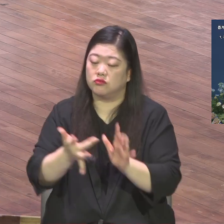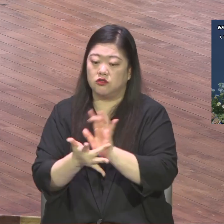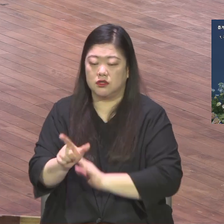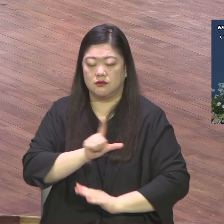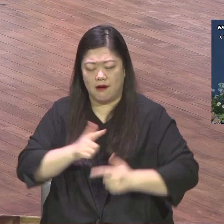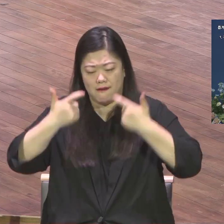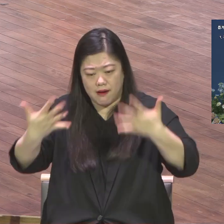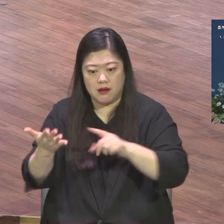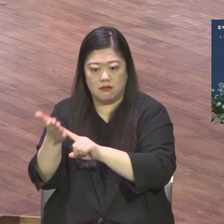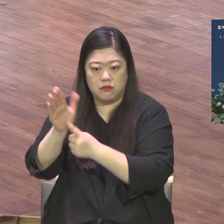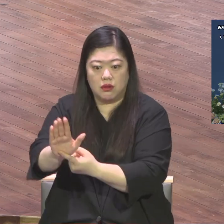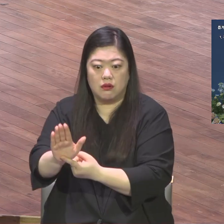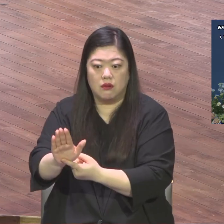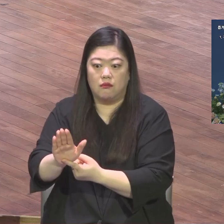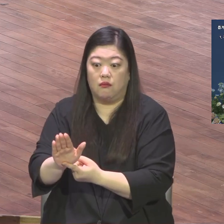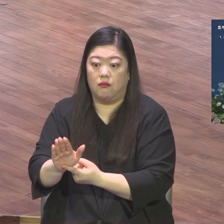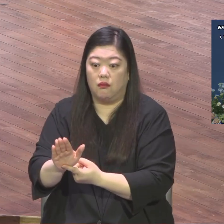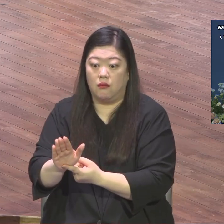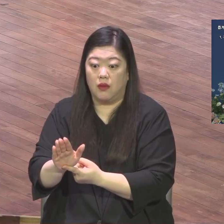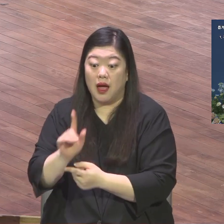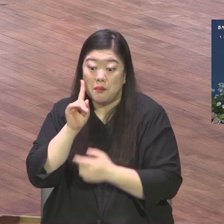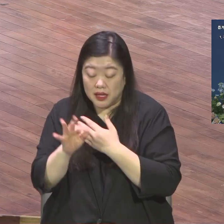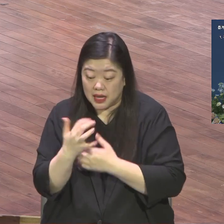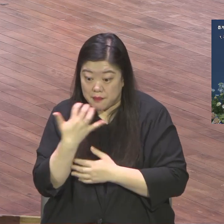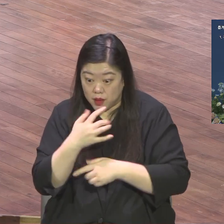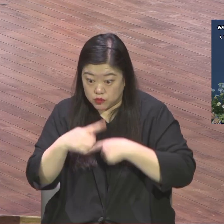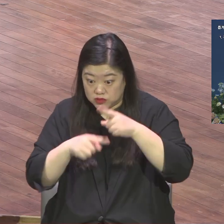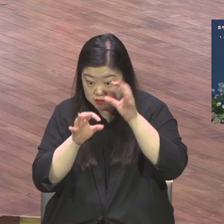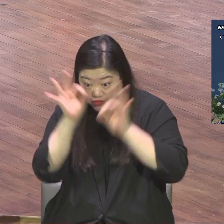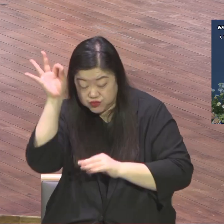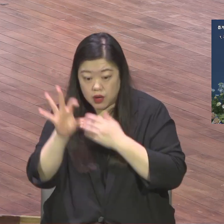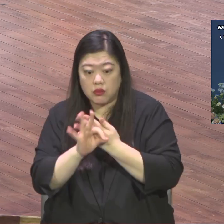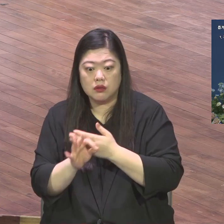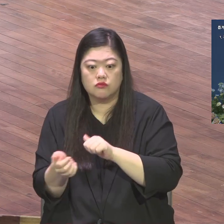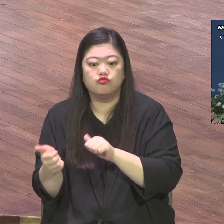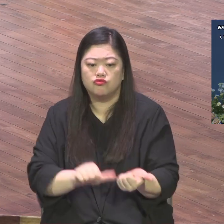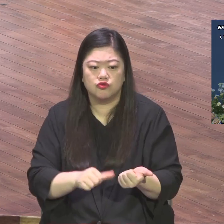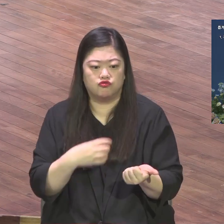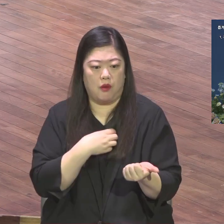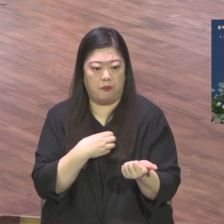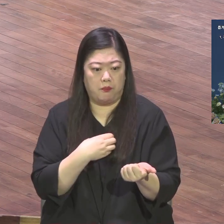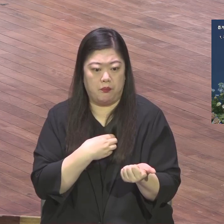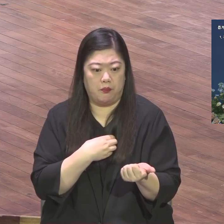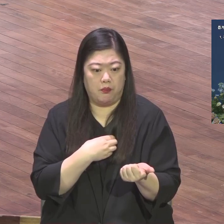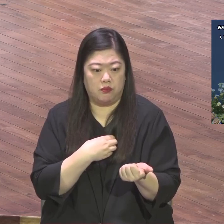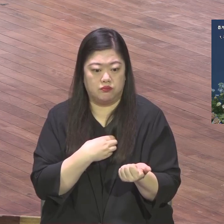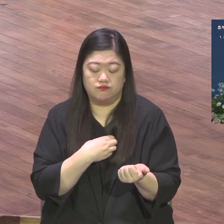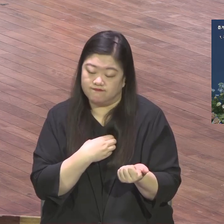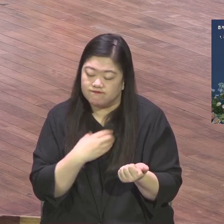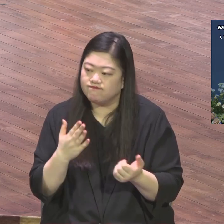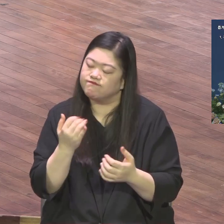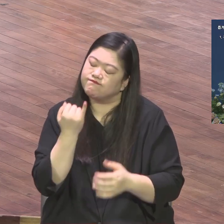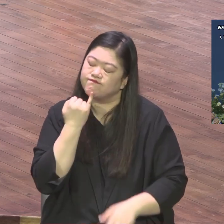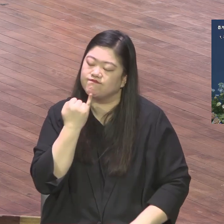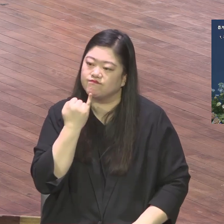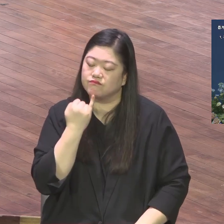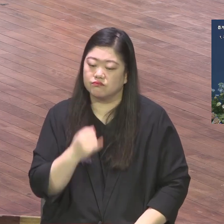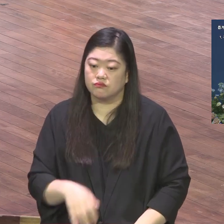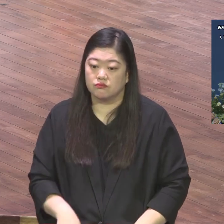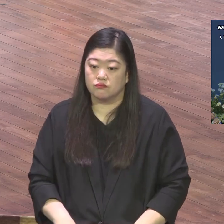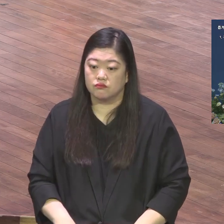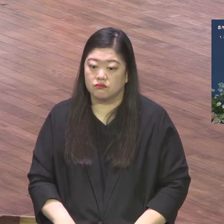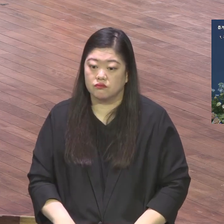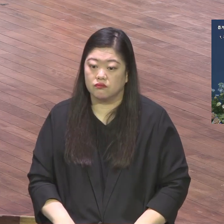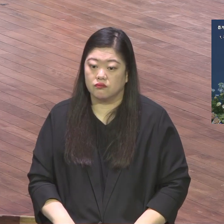생사를 결판하는 재판장이에요. 그냥 모임이 아니에요. 이 자리 산헤드린 공회예요. 산헤드린 공회는 예수님을 신성